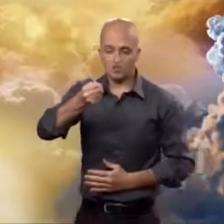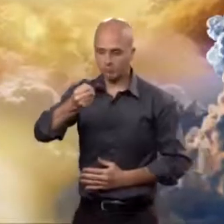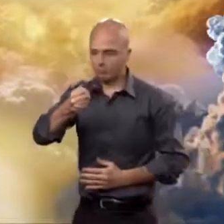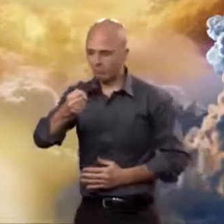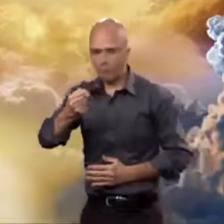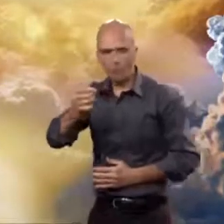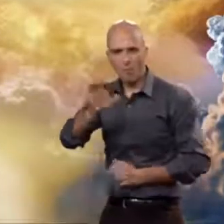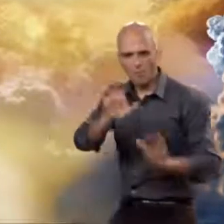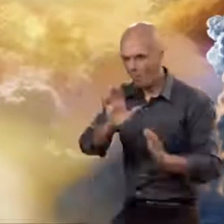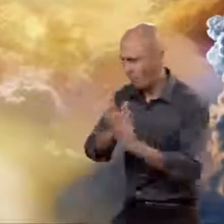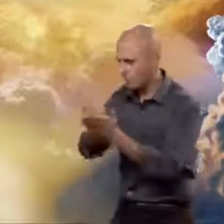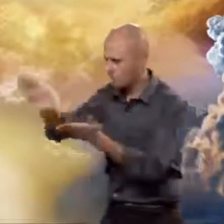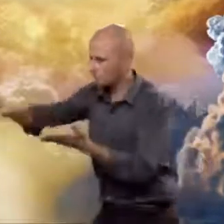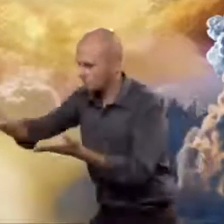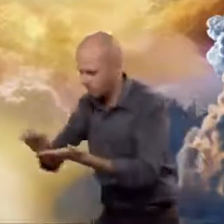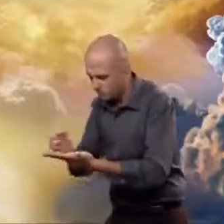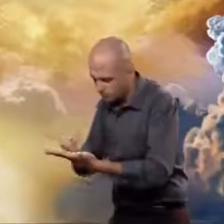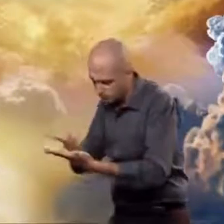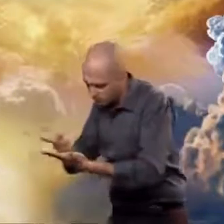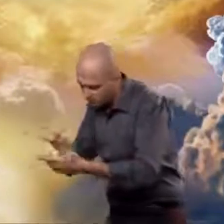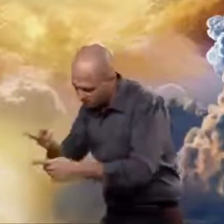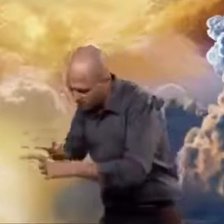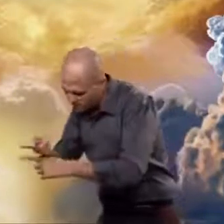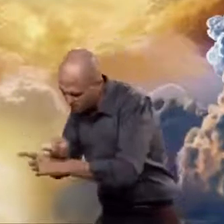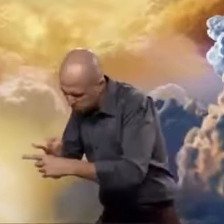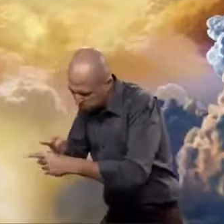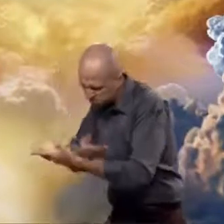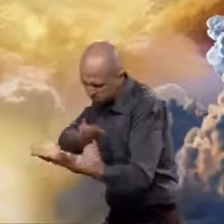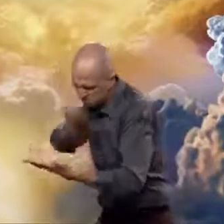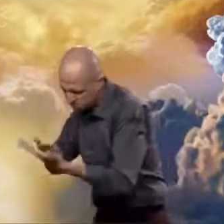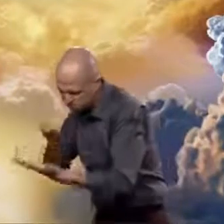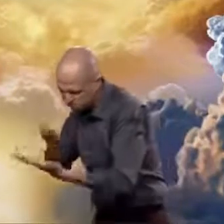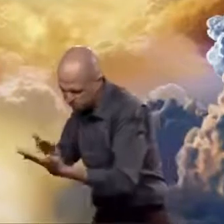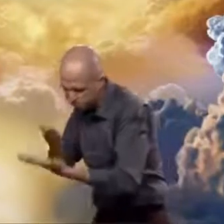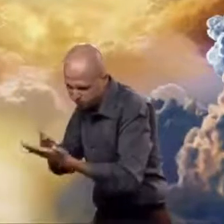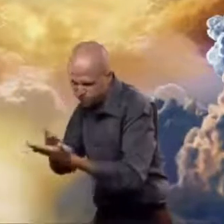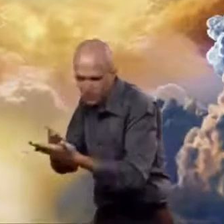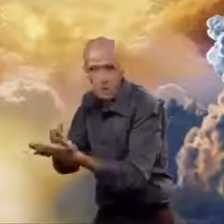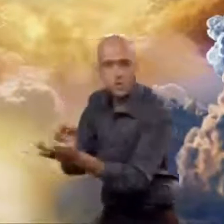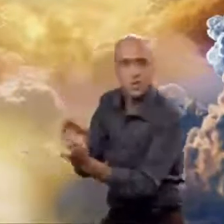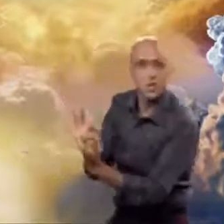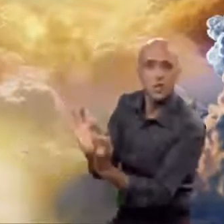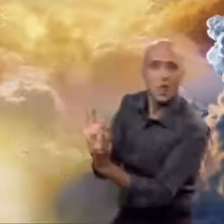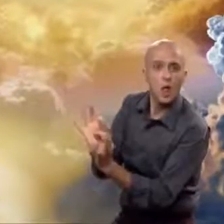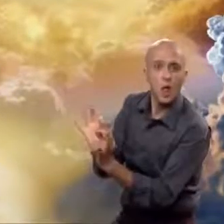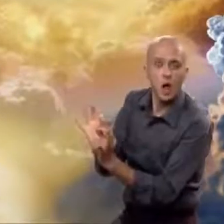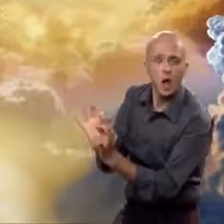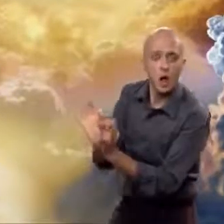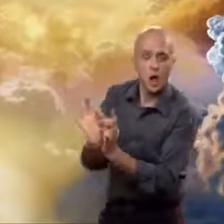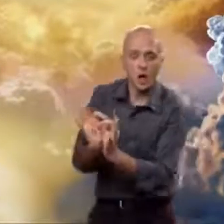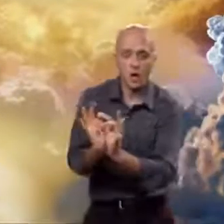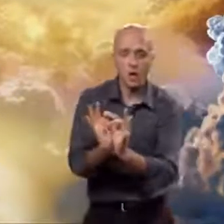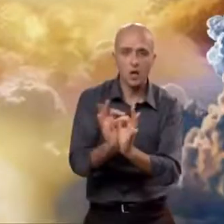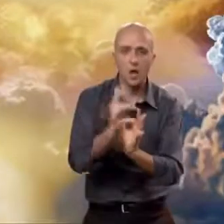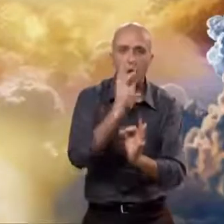maior dever de todo ser racional é aprender na Bíblia o que é a verdade. E então andar na luz e